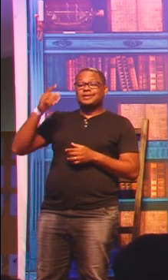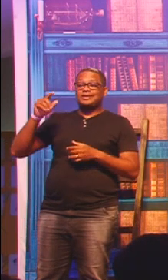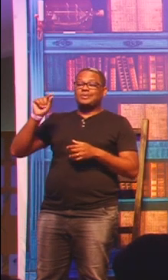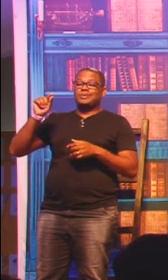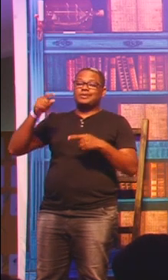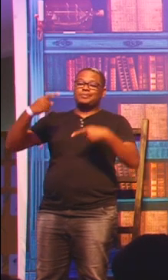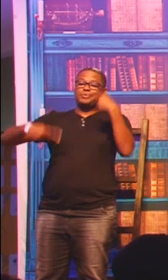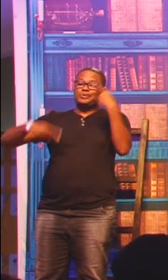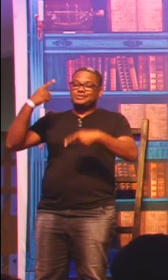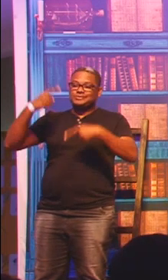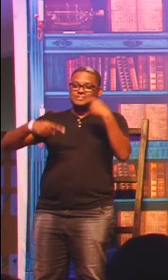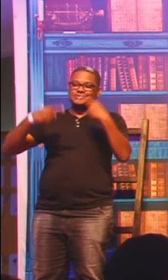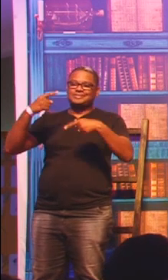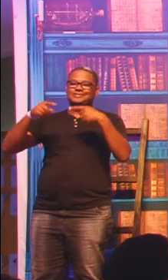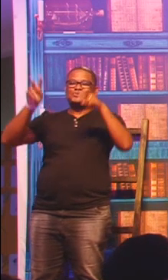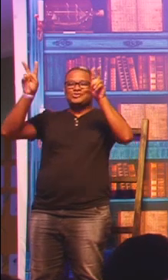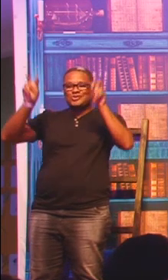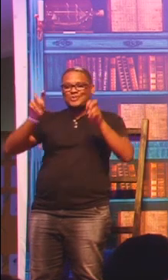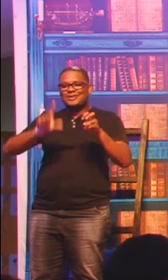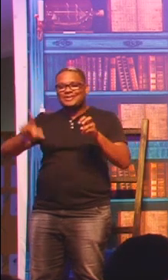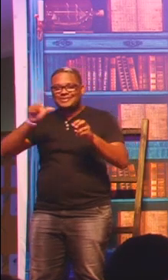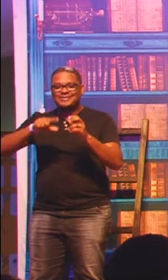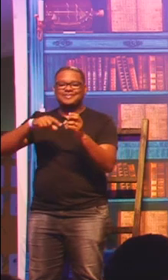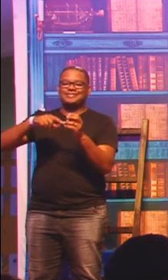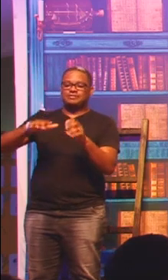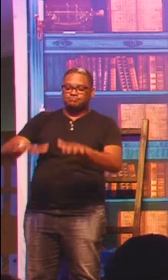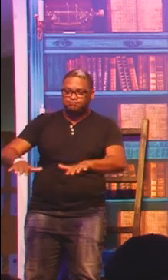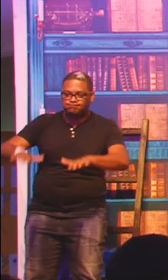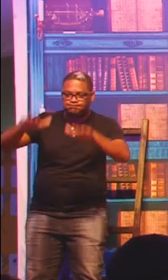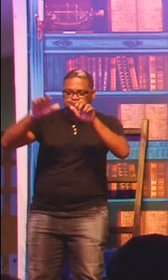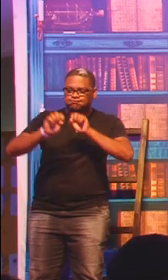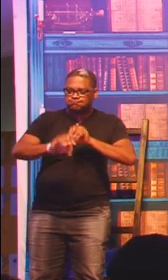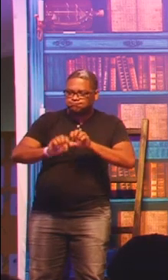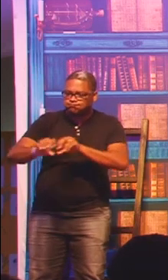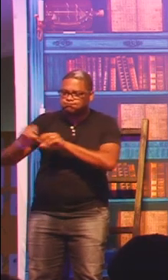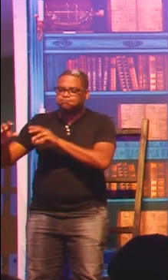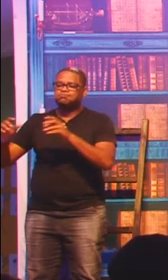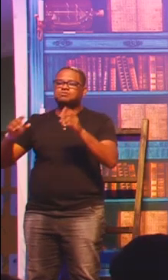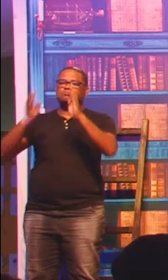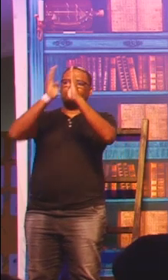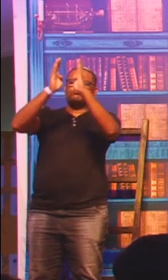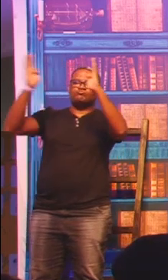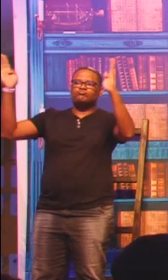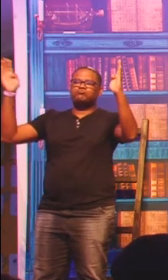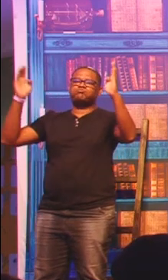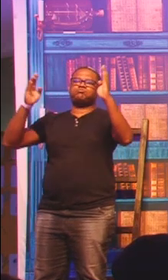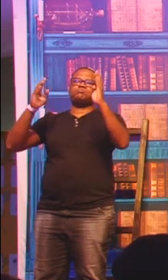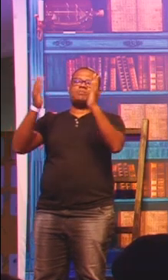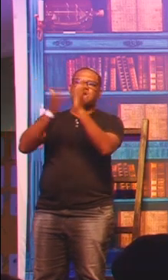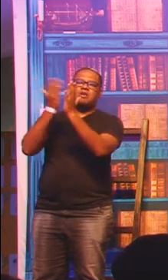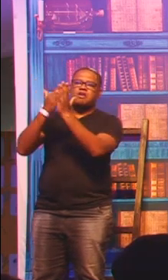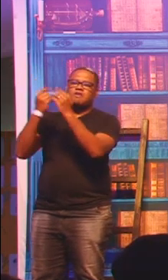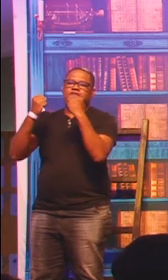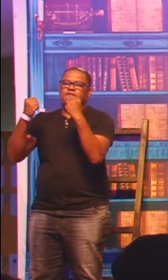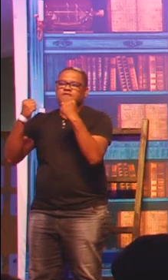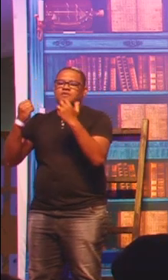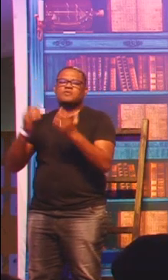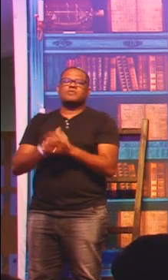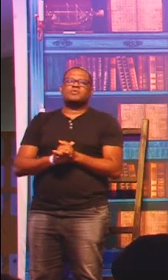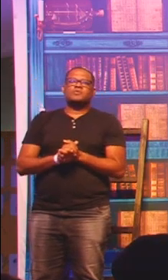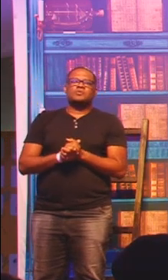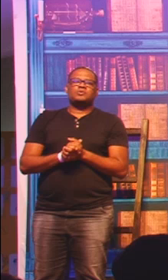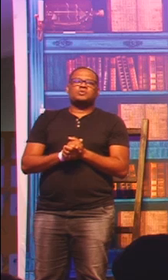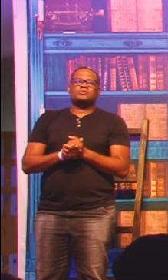natureza levam muitos anos, né? Para se formar leitores, fortalecer bibliotecas, trazer